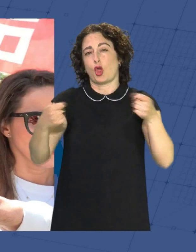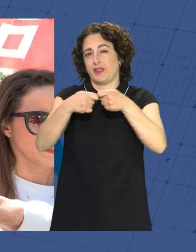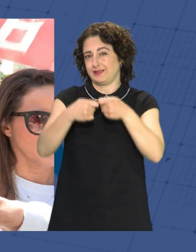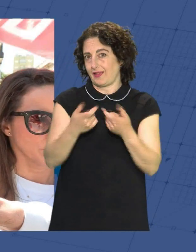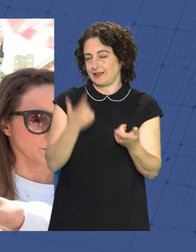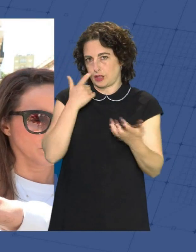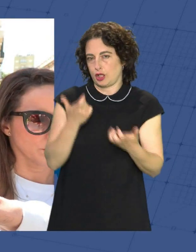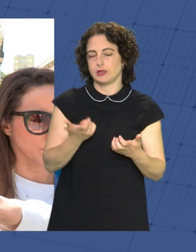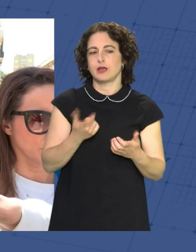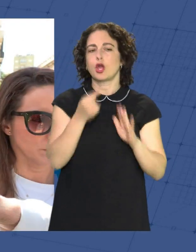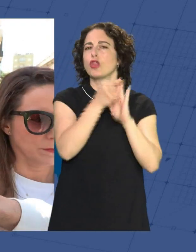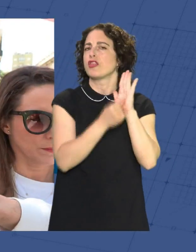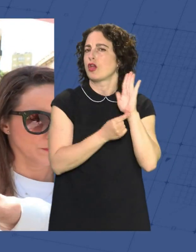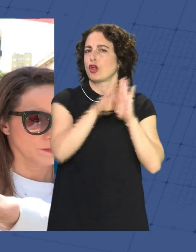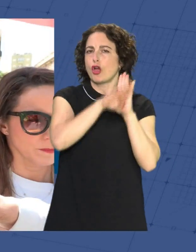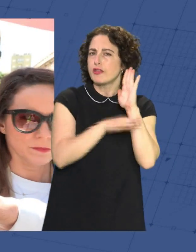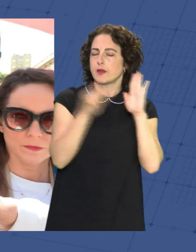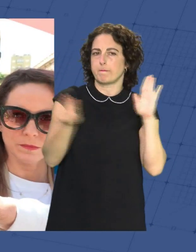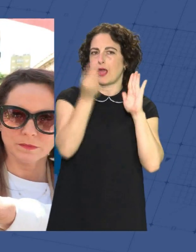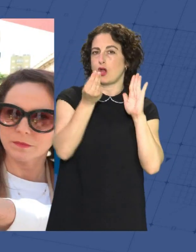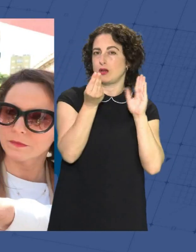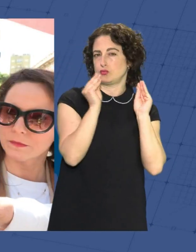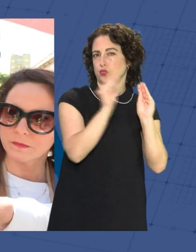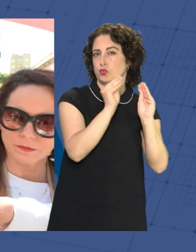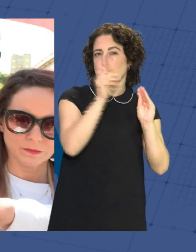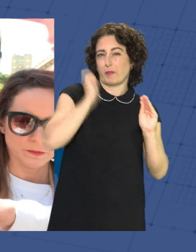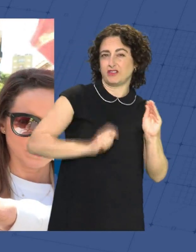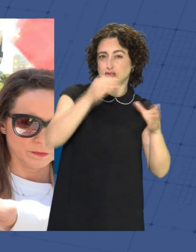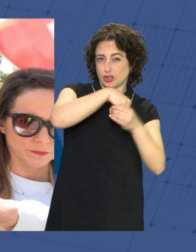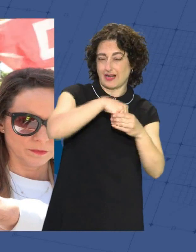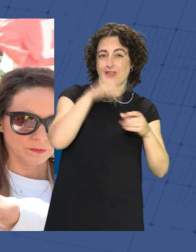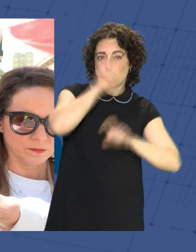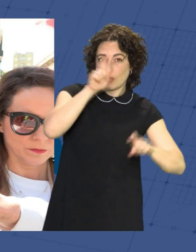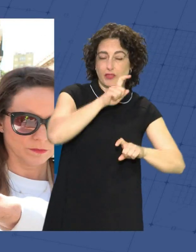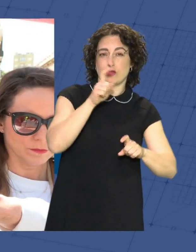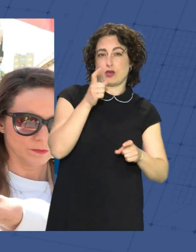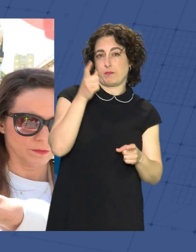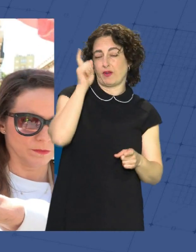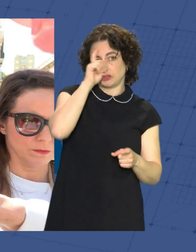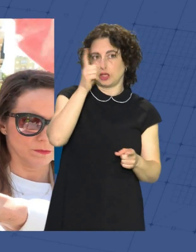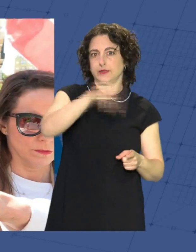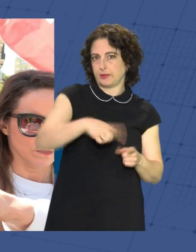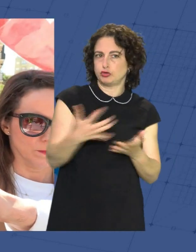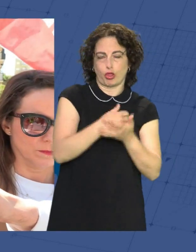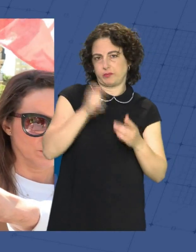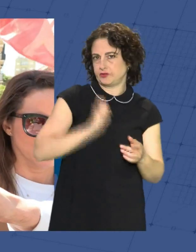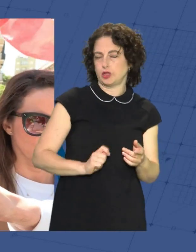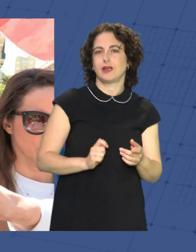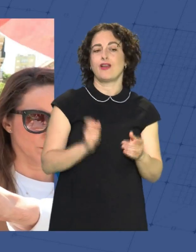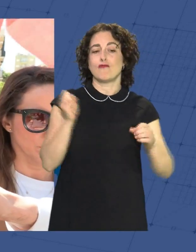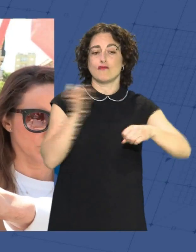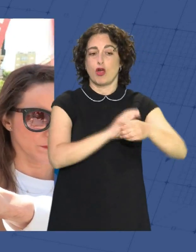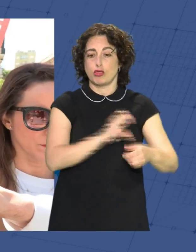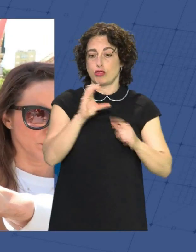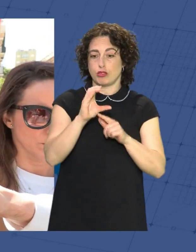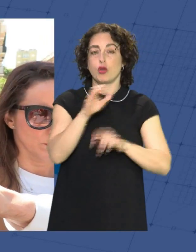mejoren las condiciones generales del profesorado y todos los profesionales de la educación en Andalucía y que los fondos que están destinados